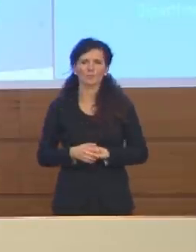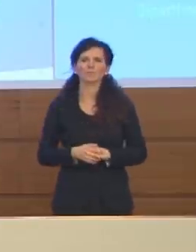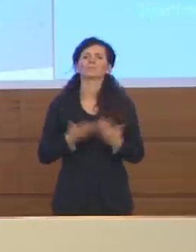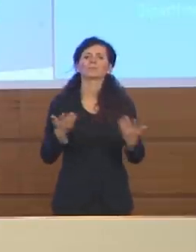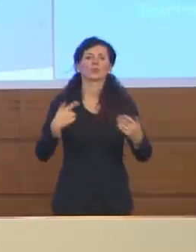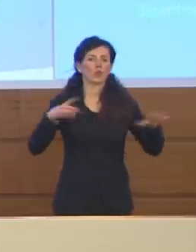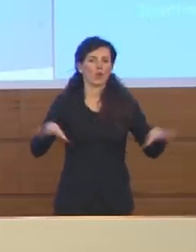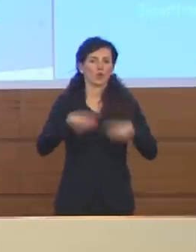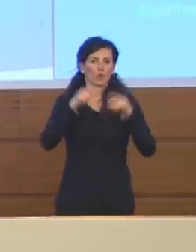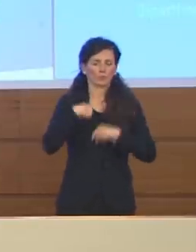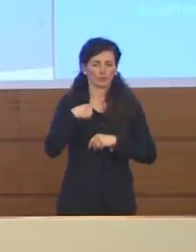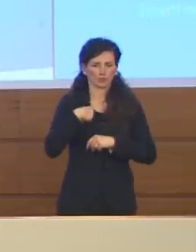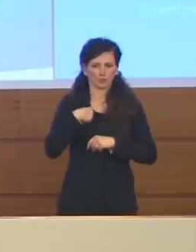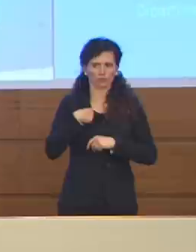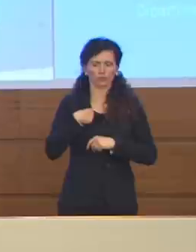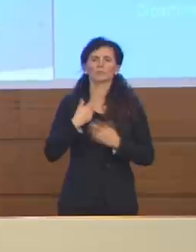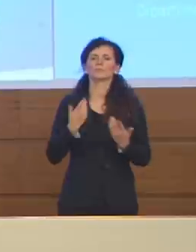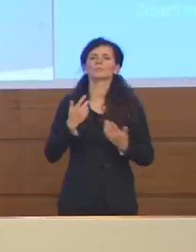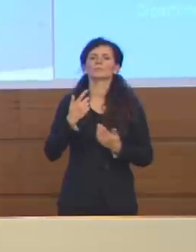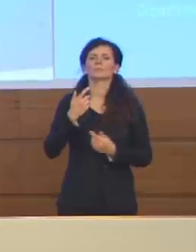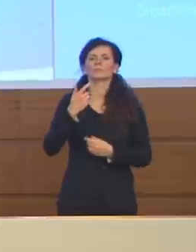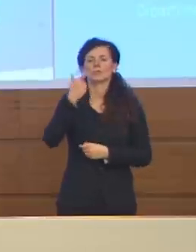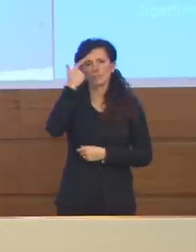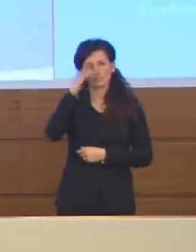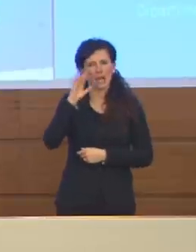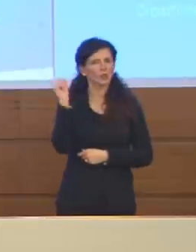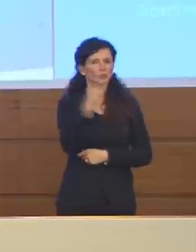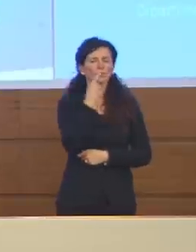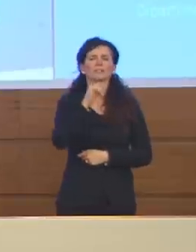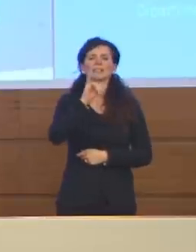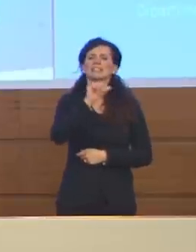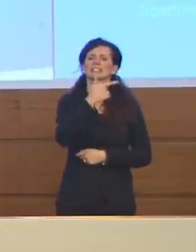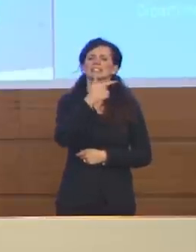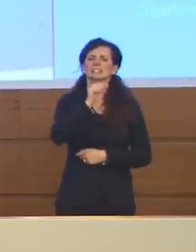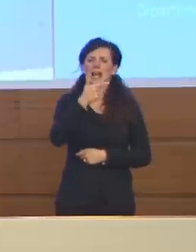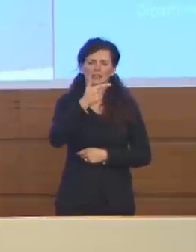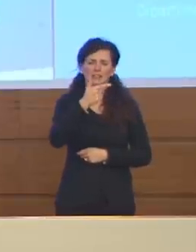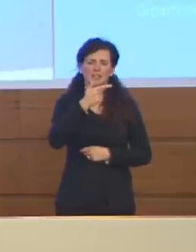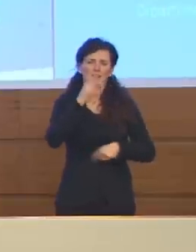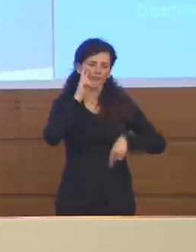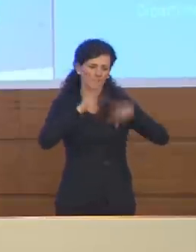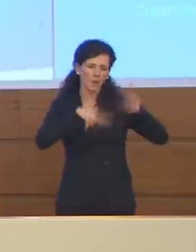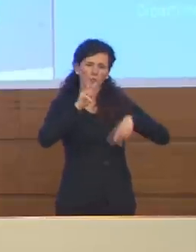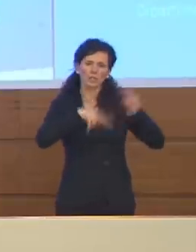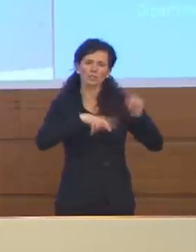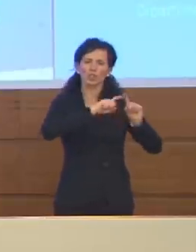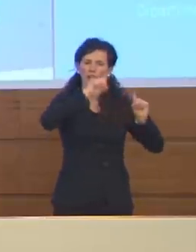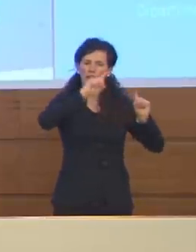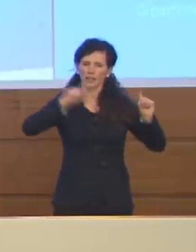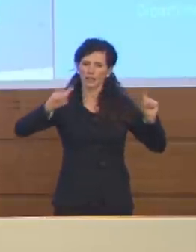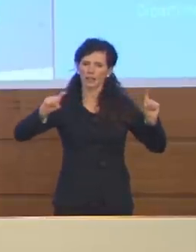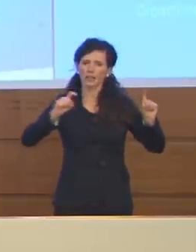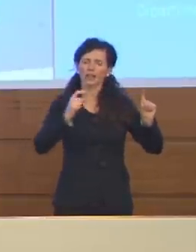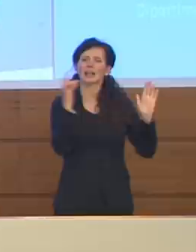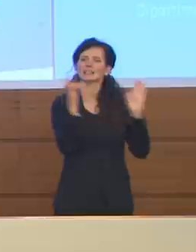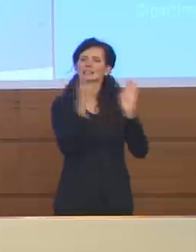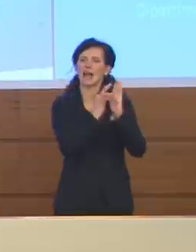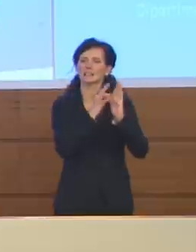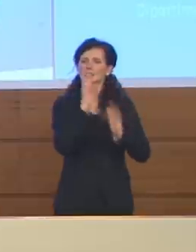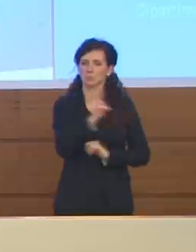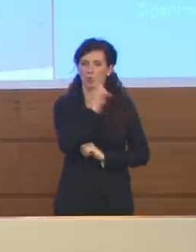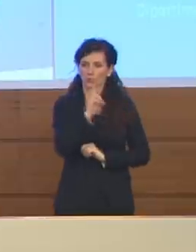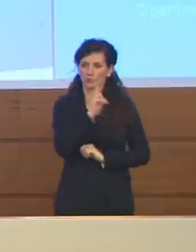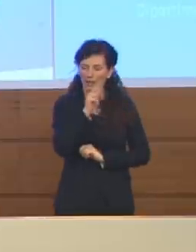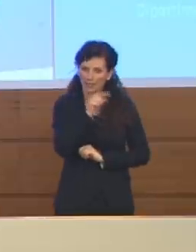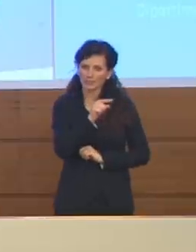domanda sappiamo tutti che l'istat elaborate bollettino dei dati della mortalità suddivise su base